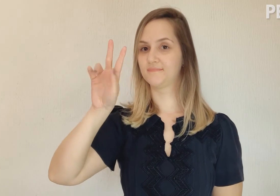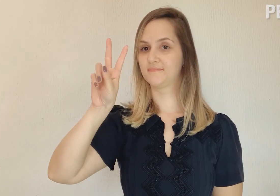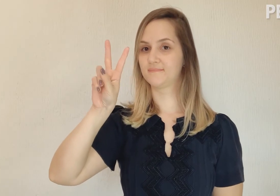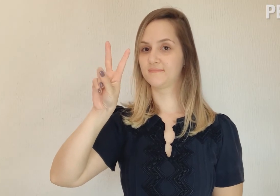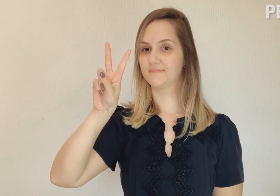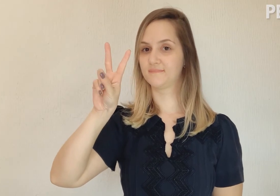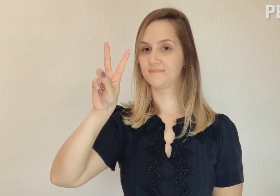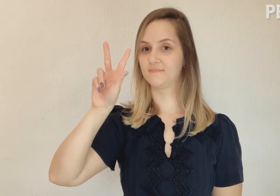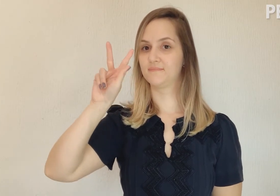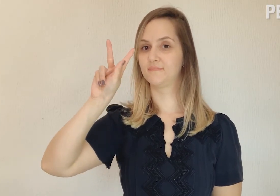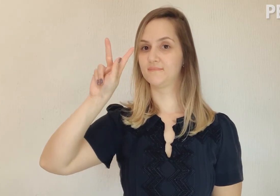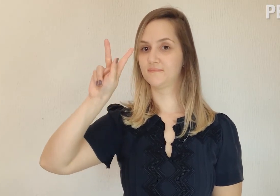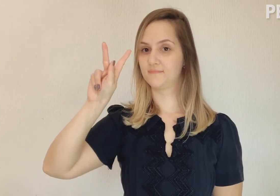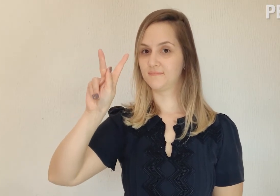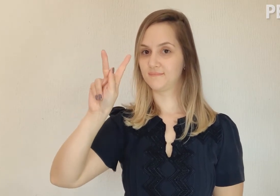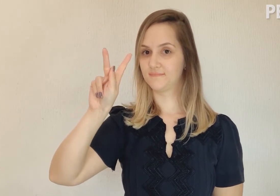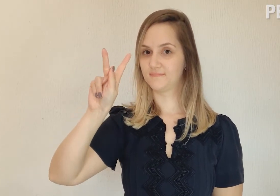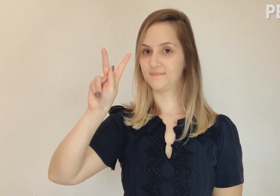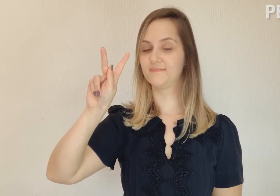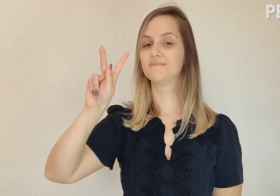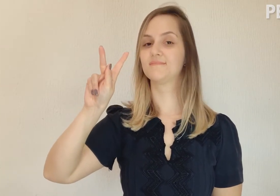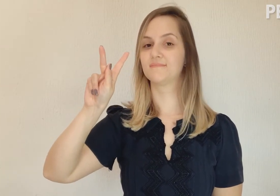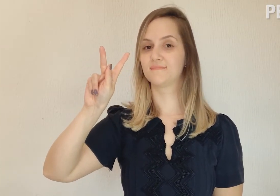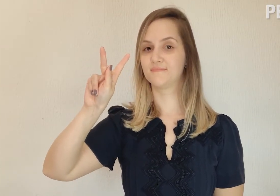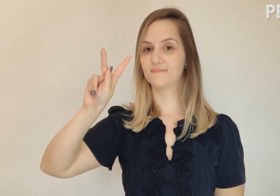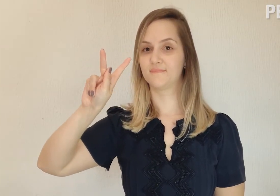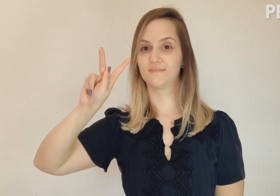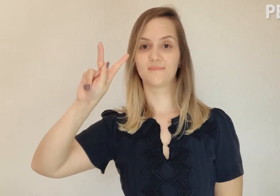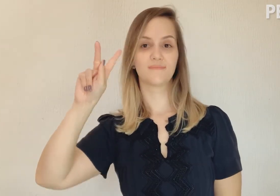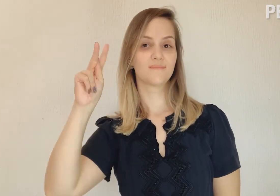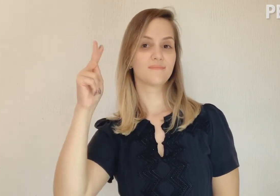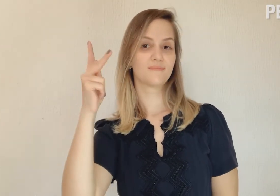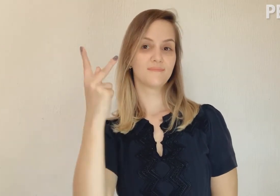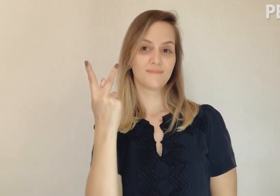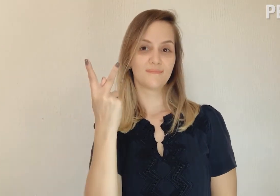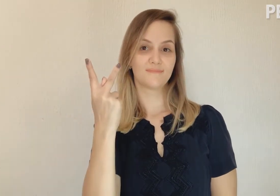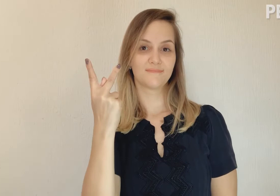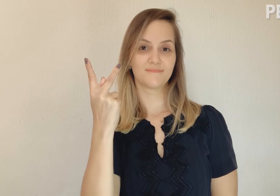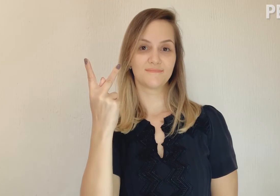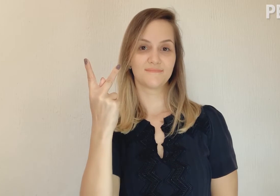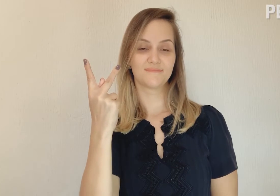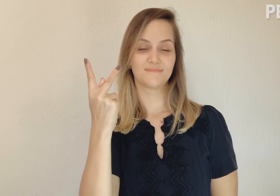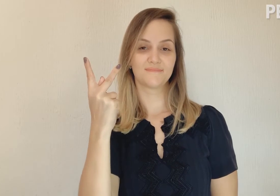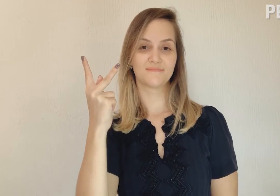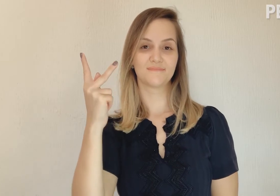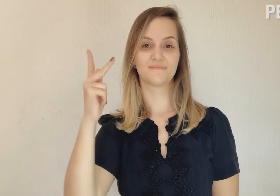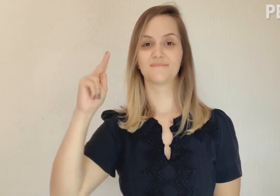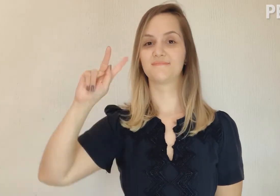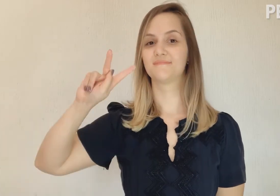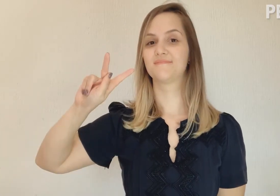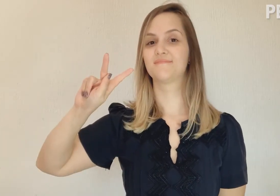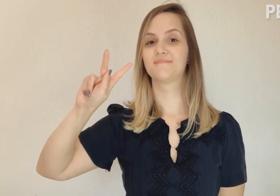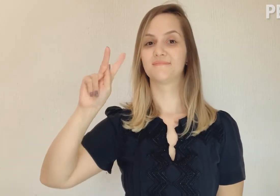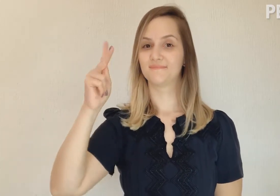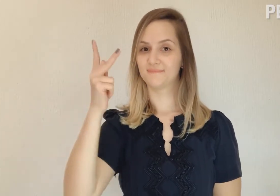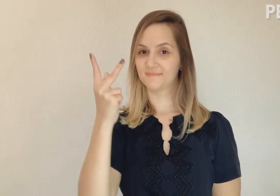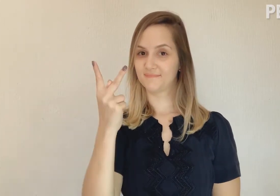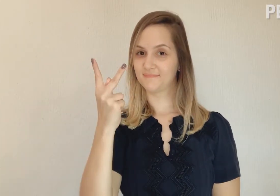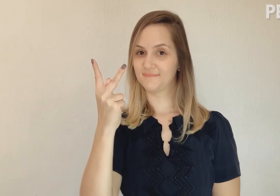Veja lá como é que eu faço, ó. Agora a letra H. Essa vocês podem achar um pouco mais difícil, mas veja lá